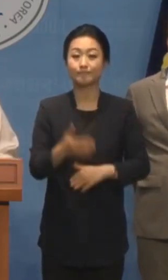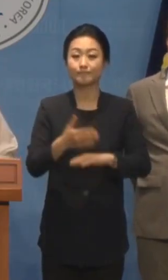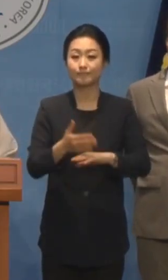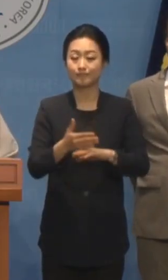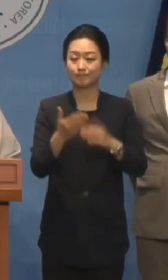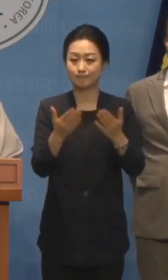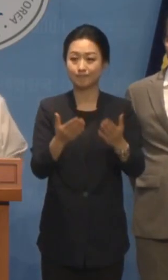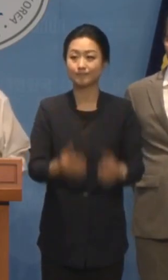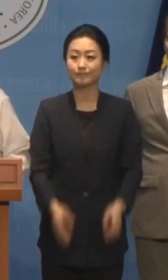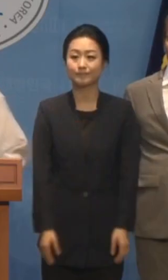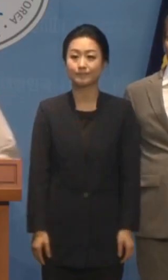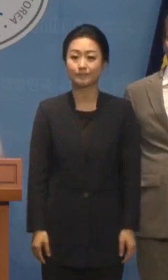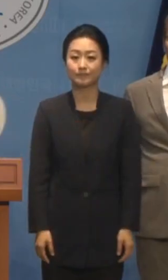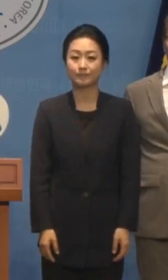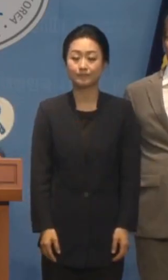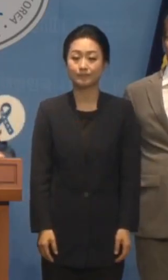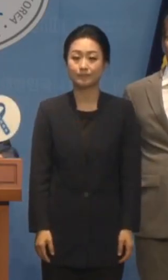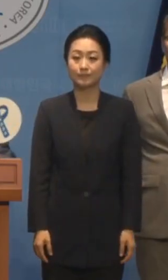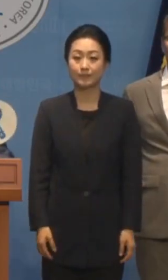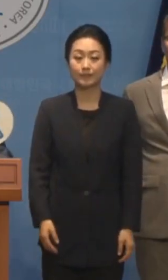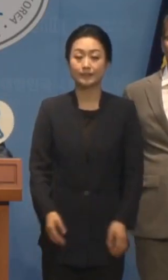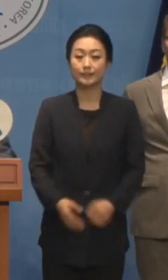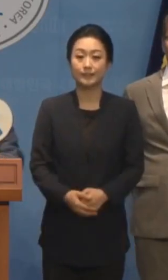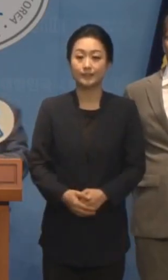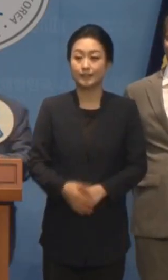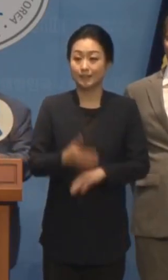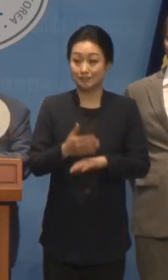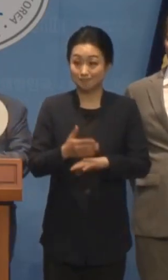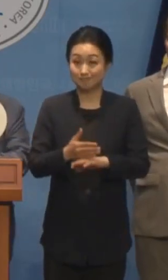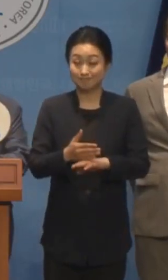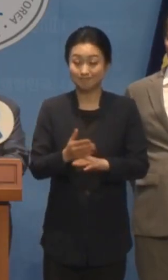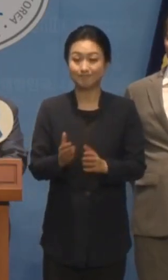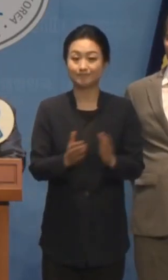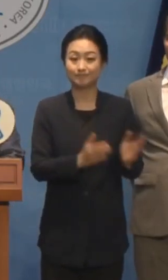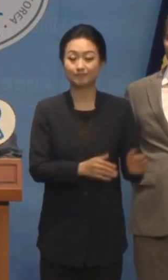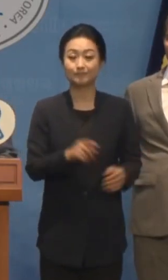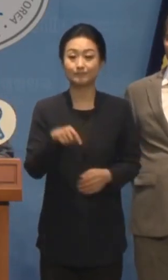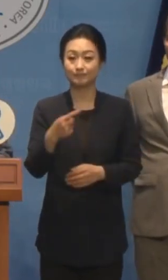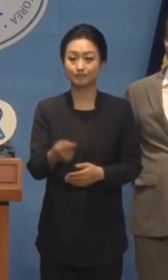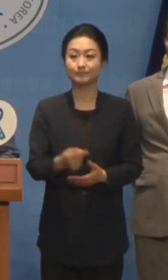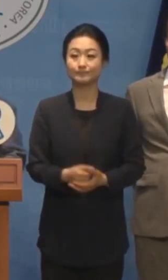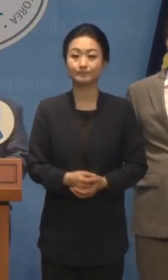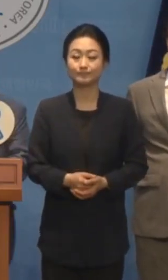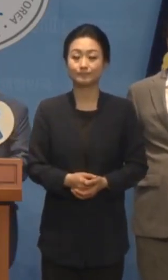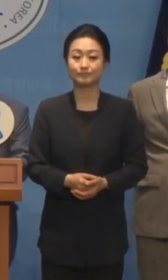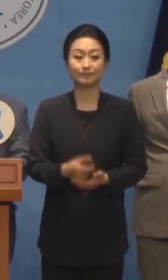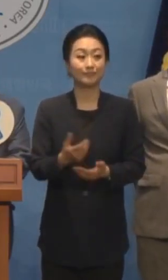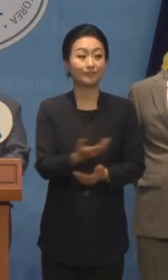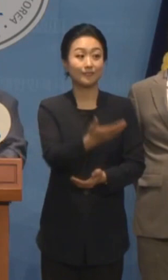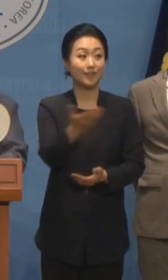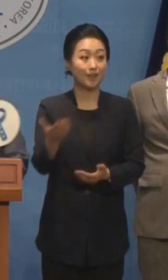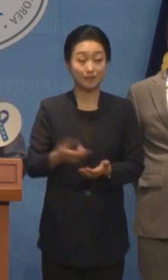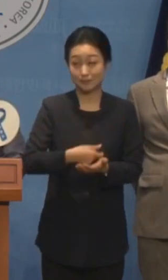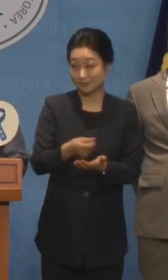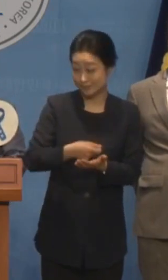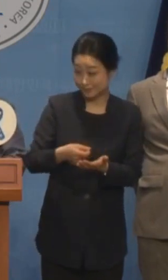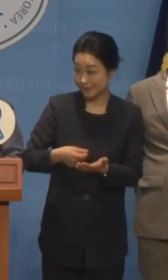감사합니다. 예, 배은영 대표님 고맙습니다. 지금 이 순간에도 우리 기자님들의